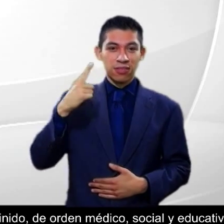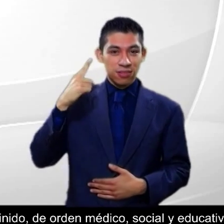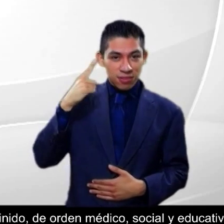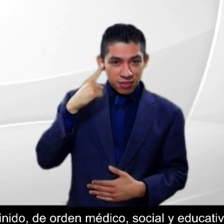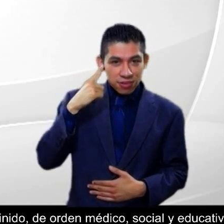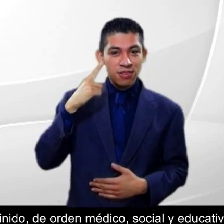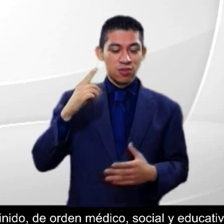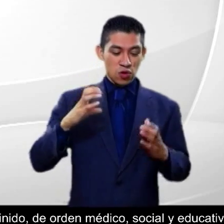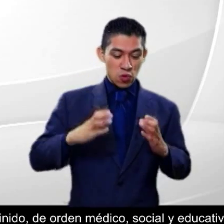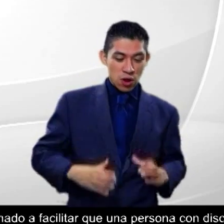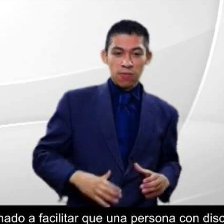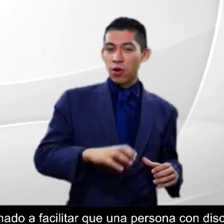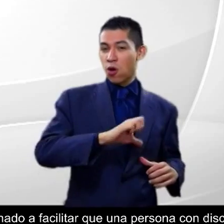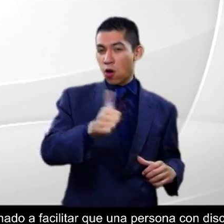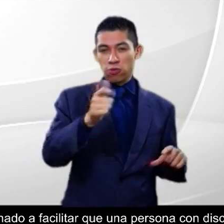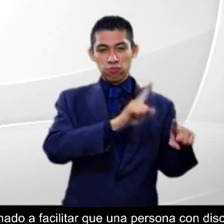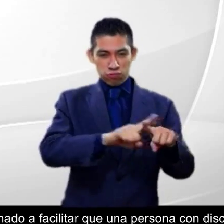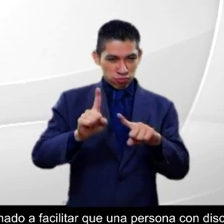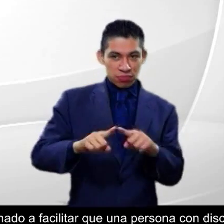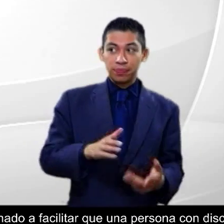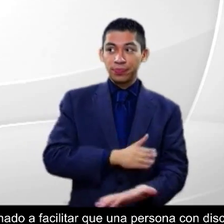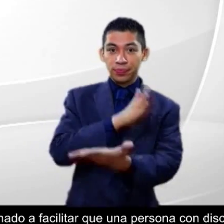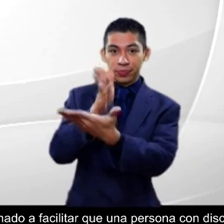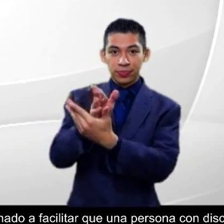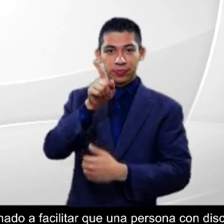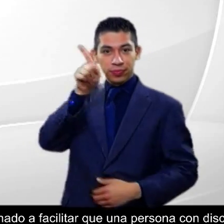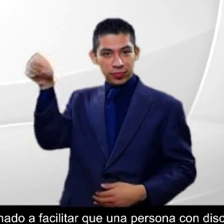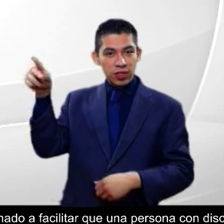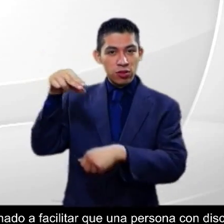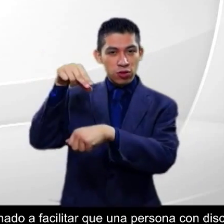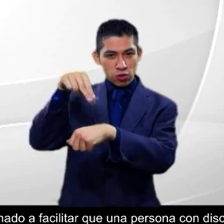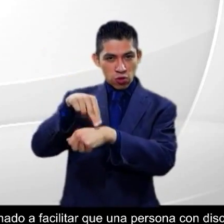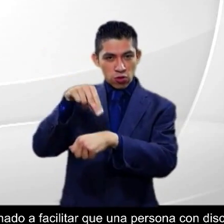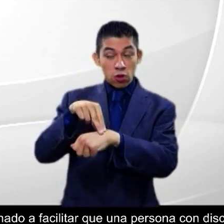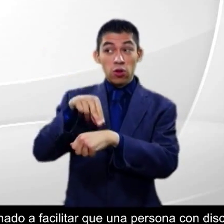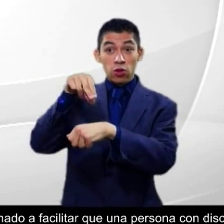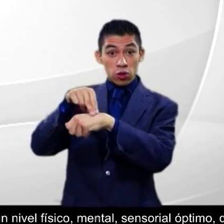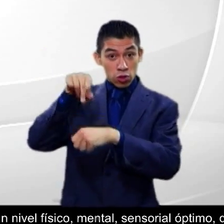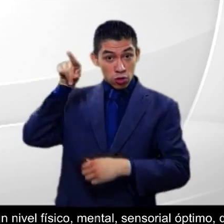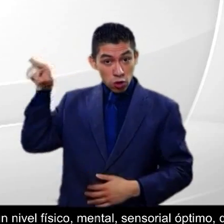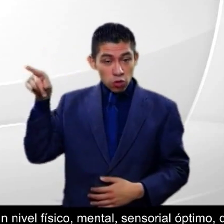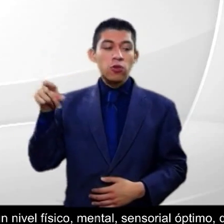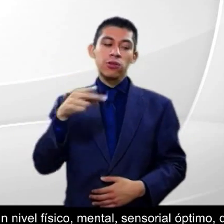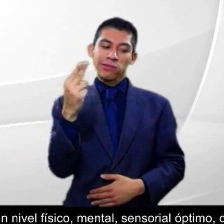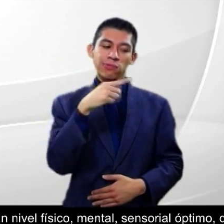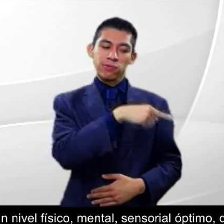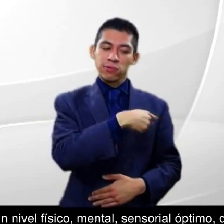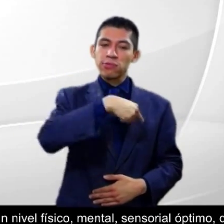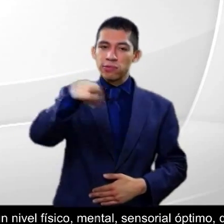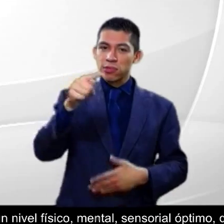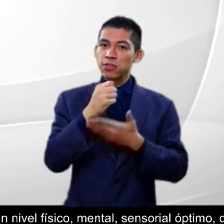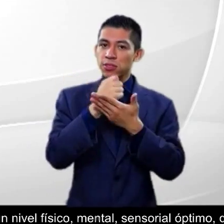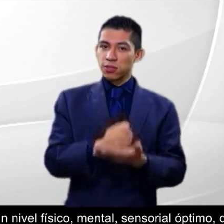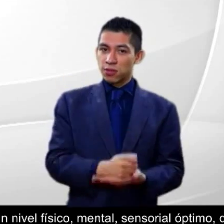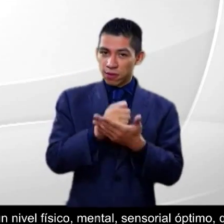educativo, entre otros Encaminado a facilitar que una persona con discapacidad alcance un nivel físico, mental,